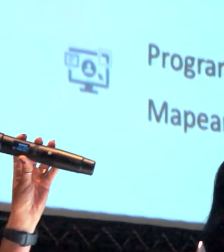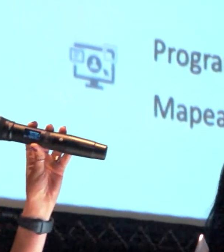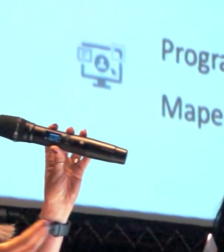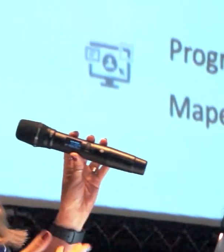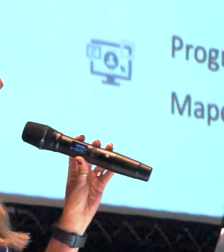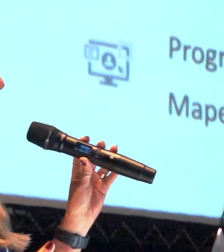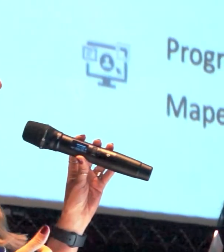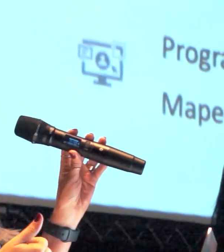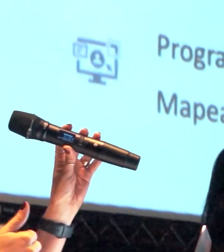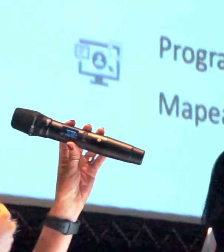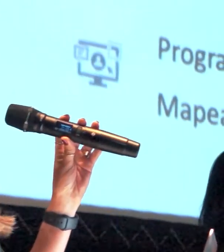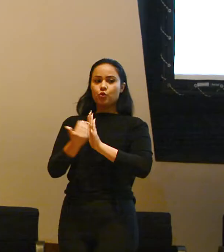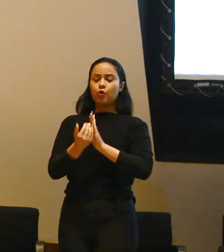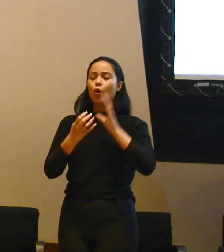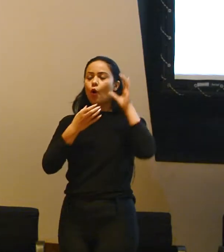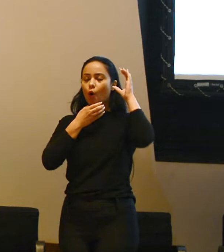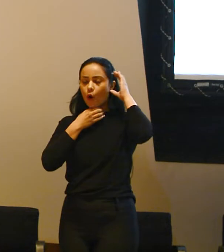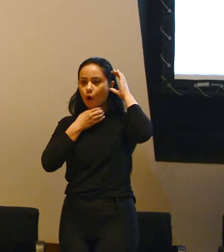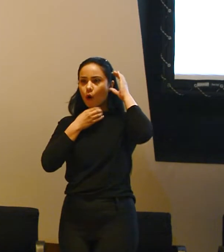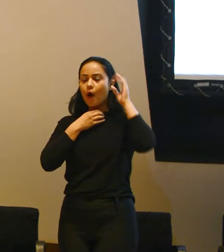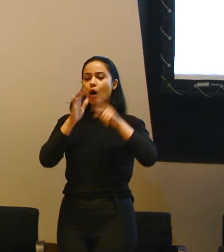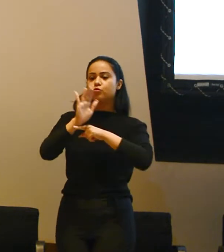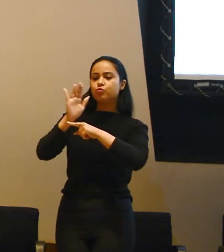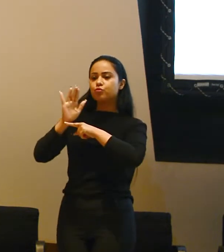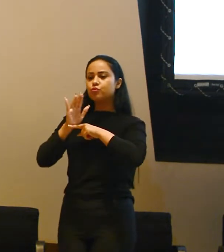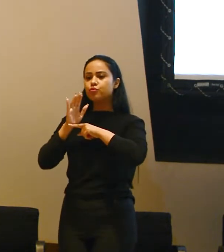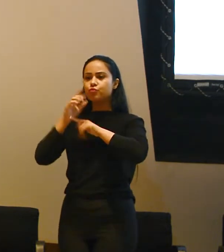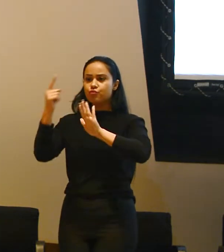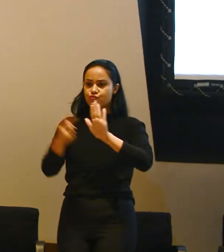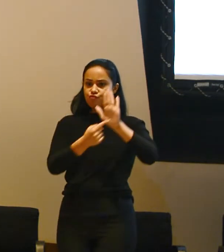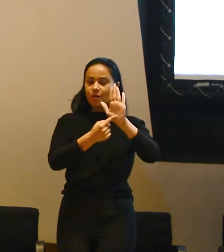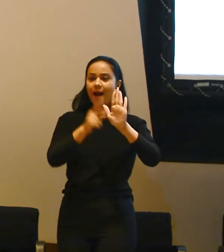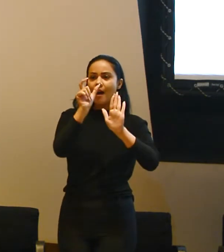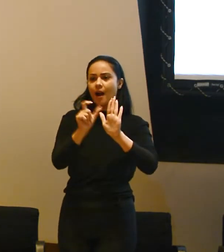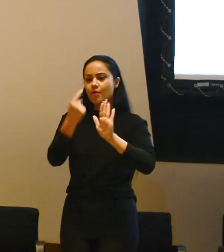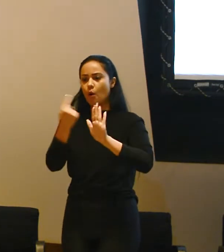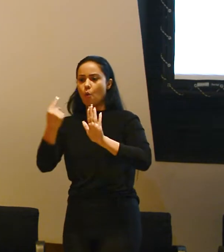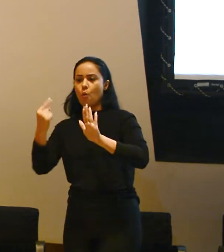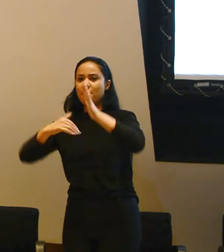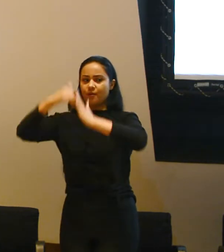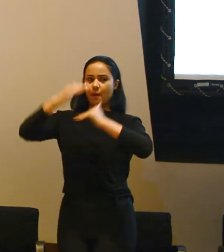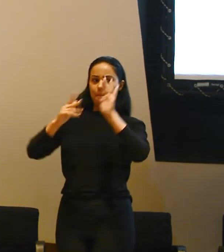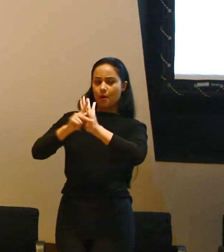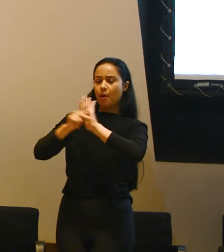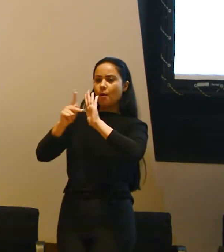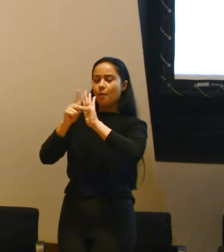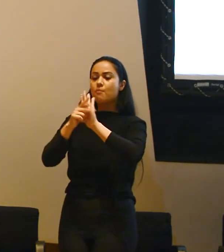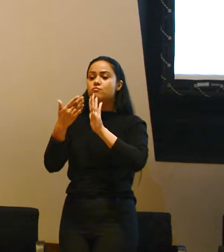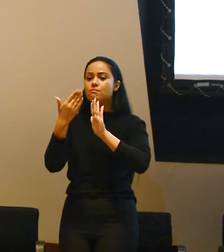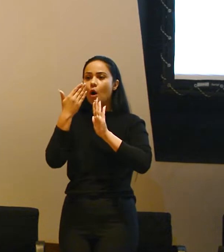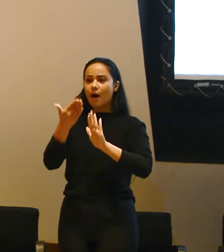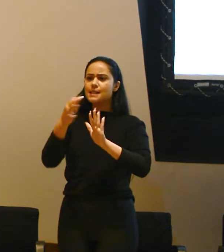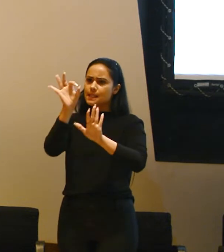otorrinolaringologista, e toda a equipe também auxilia na indicação, cada um na sua especialidade, fazendo a indicação